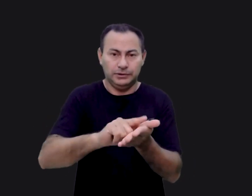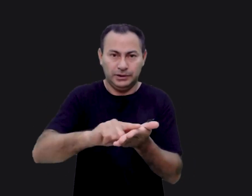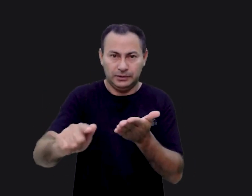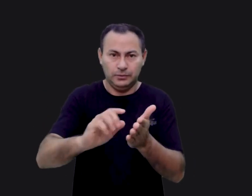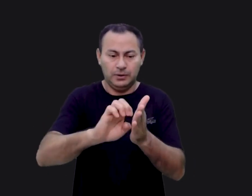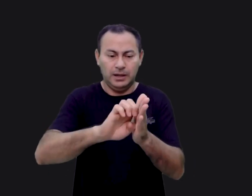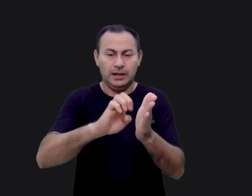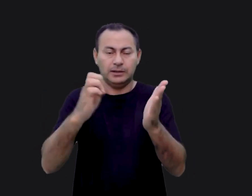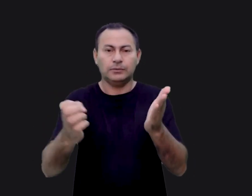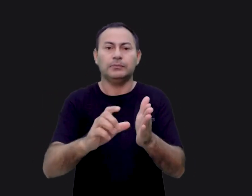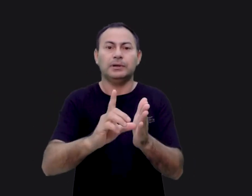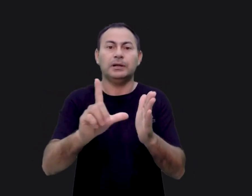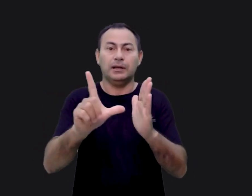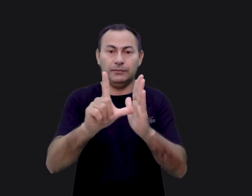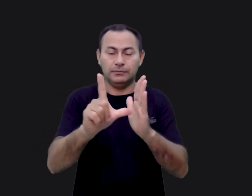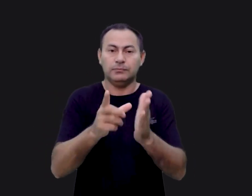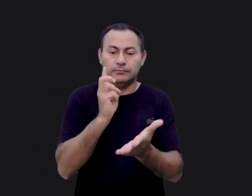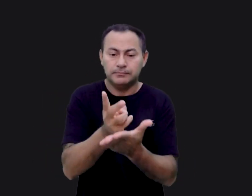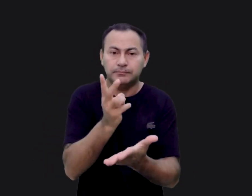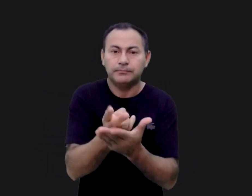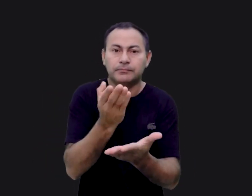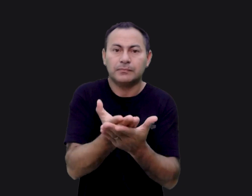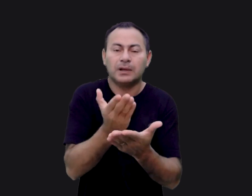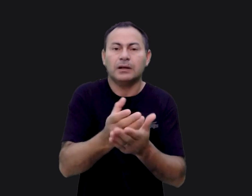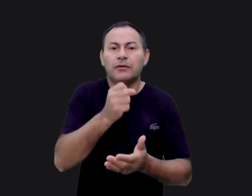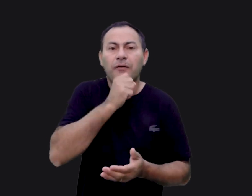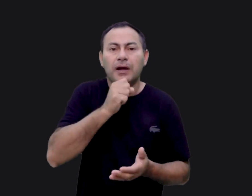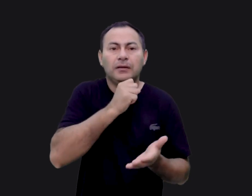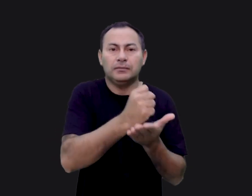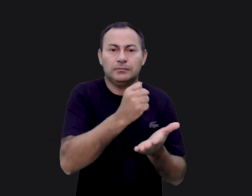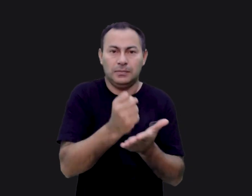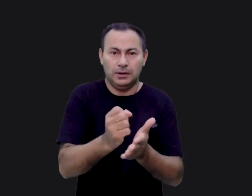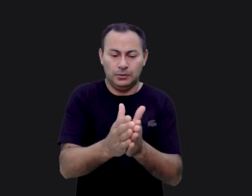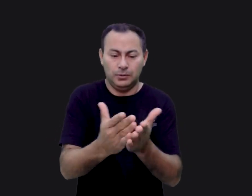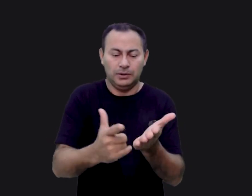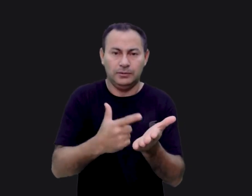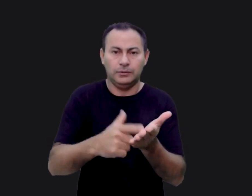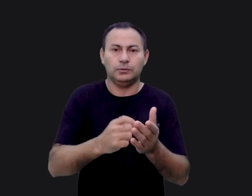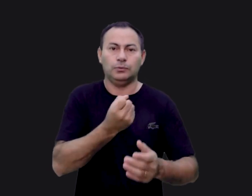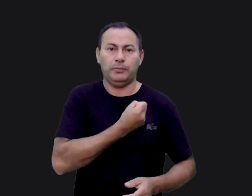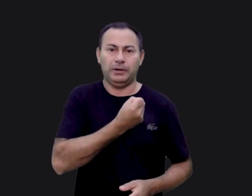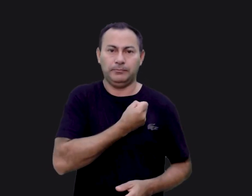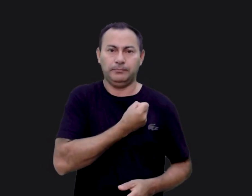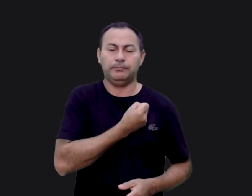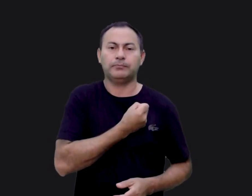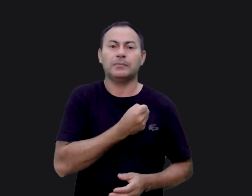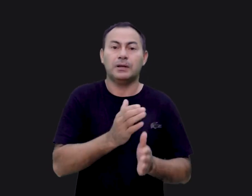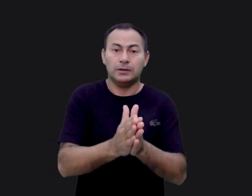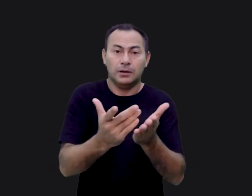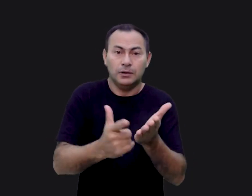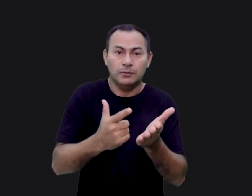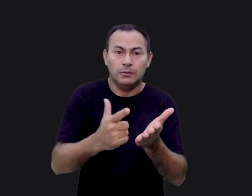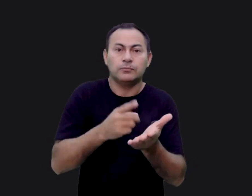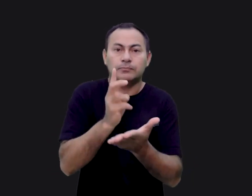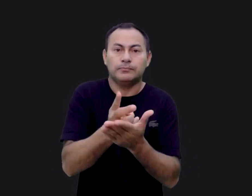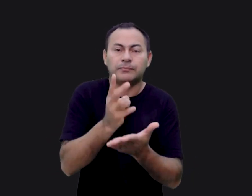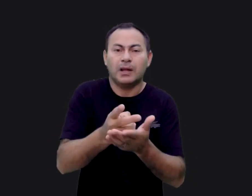de Gênesis, Êxodo e Levítico, continuaremos nosso estudo do Velho Testamento com o livro de Números. Nesse livro, vamos